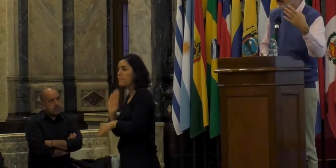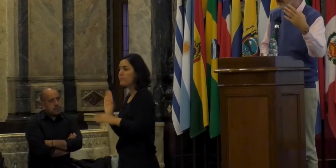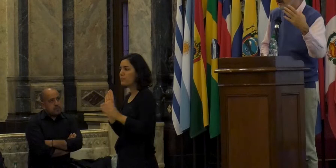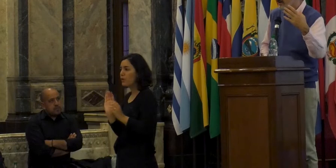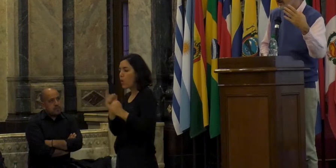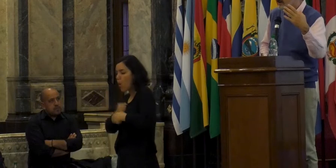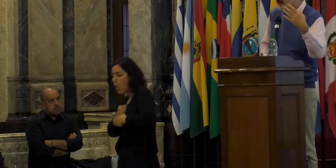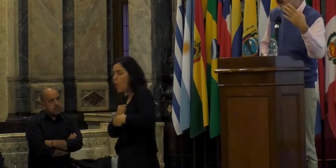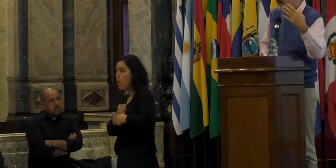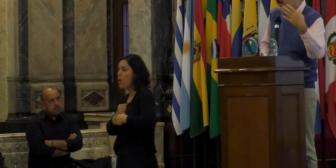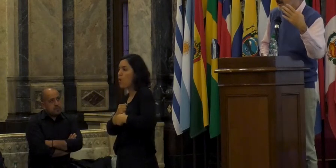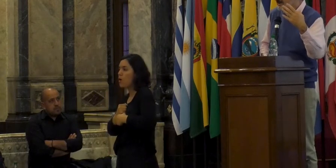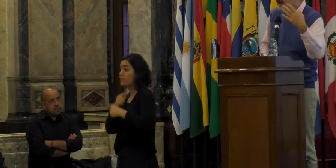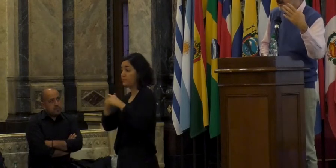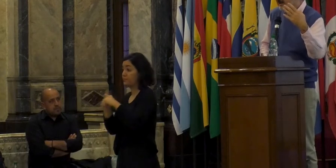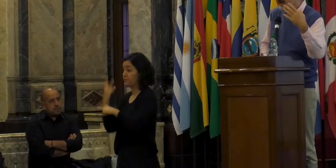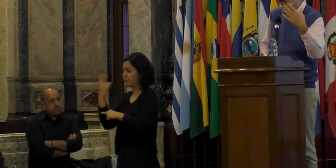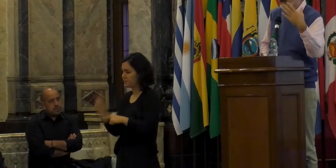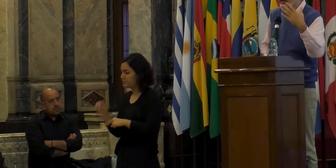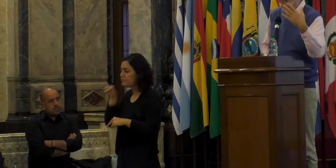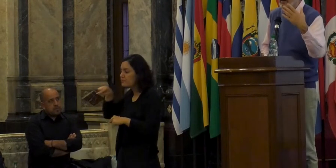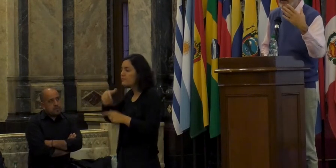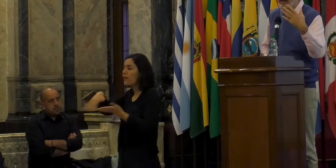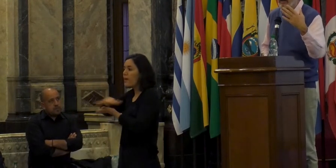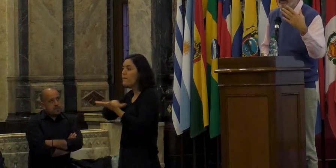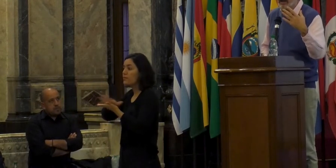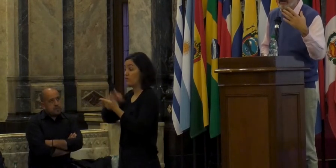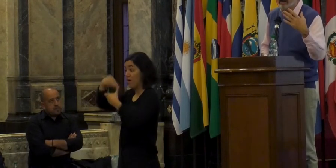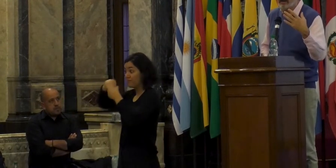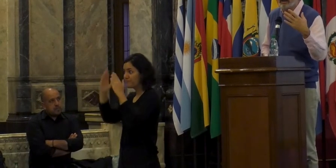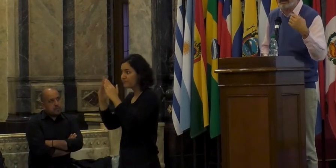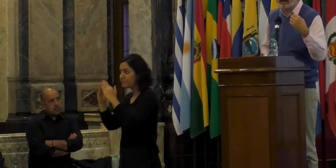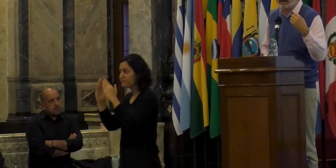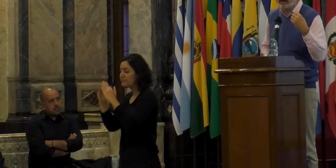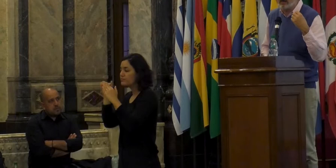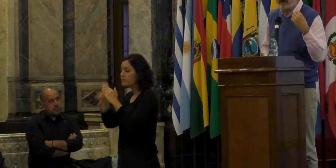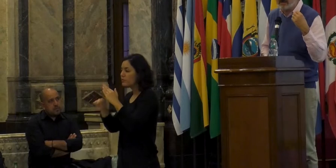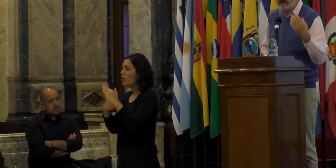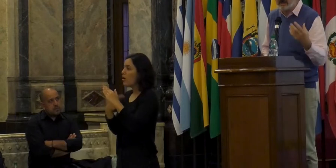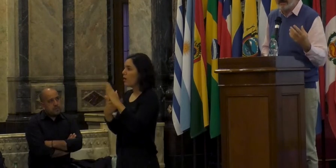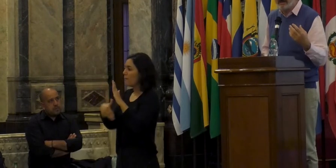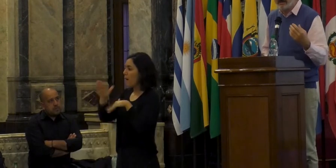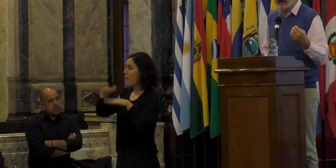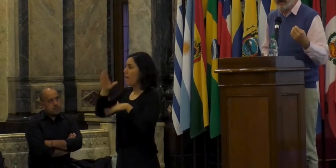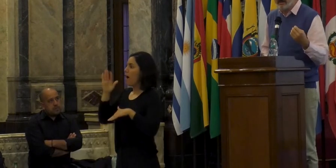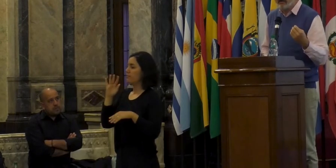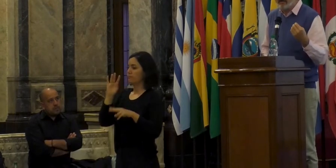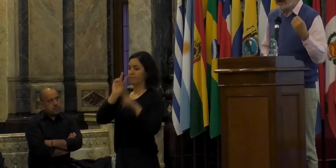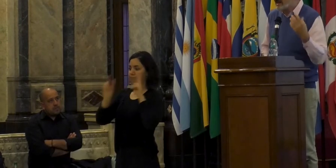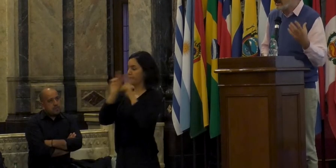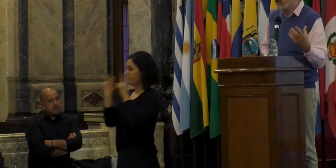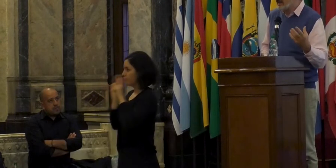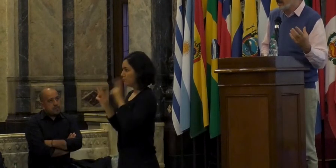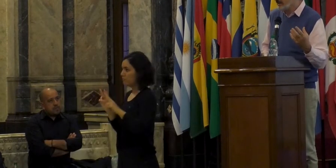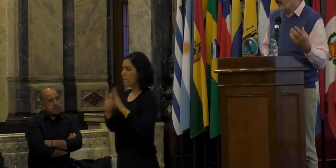siglo XX, es que ese espacio ha venido cada vez adquiriendo más visibilidad,